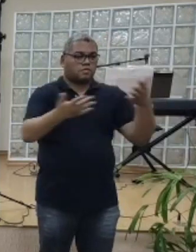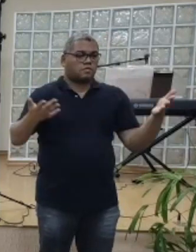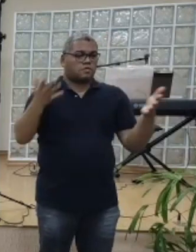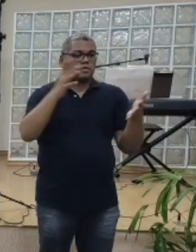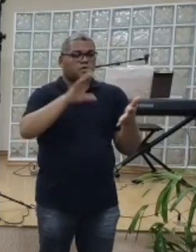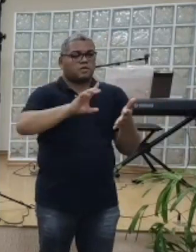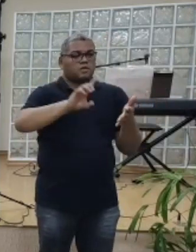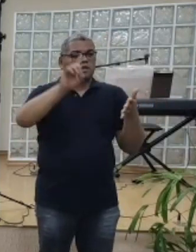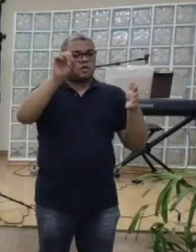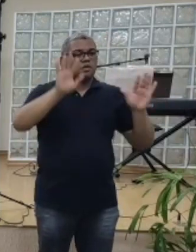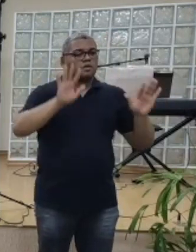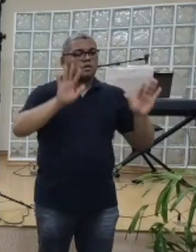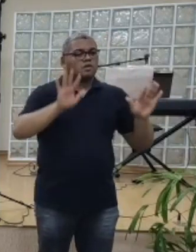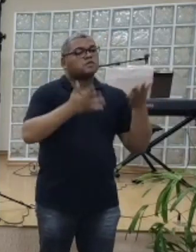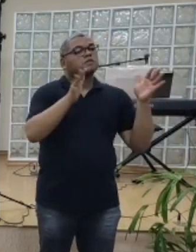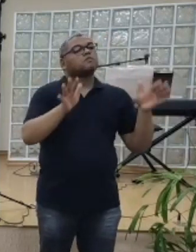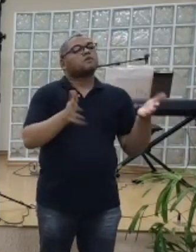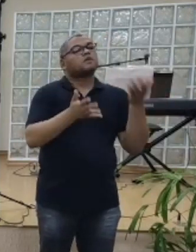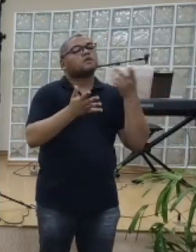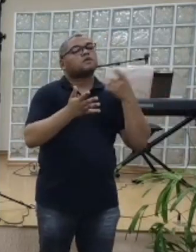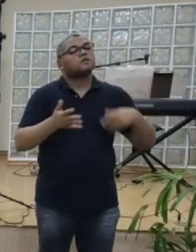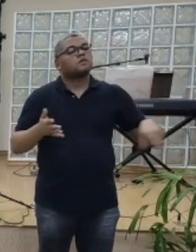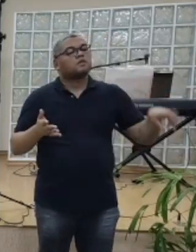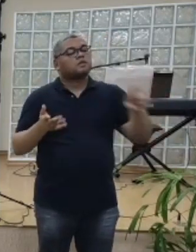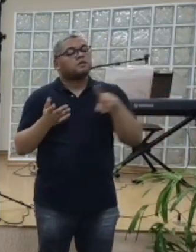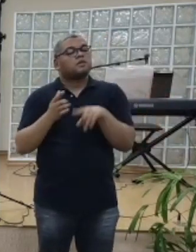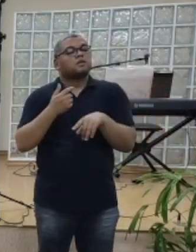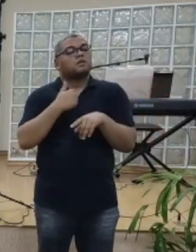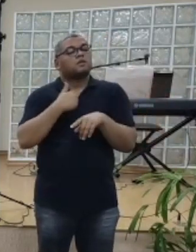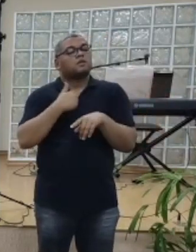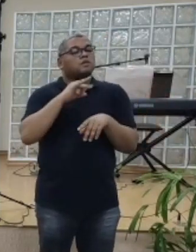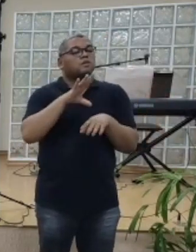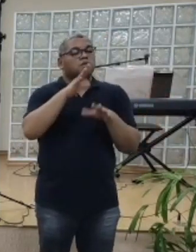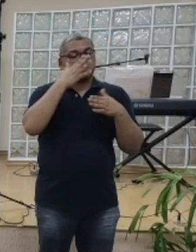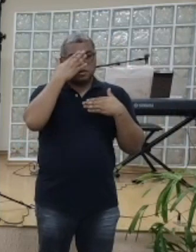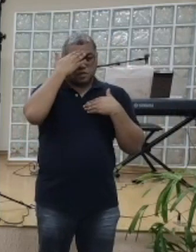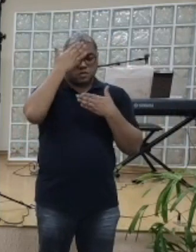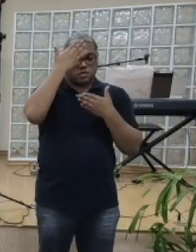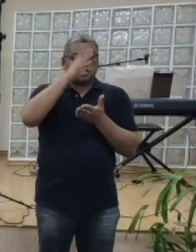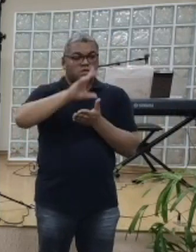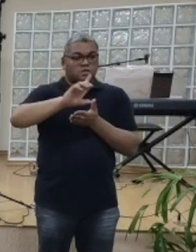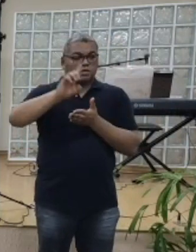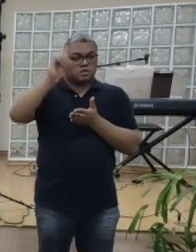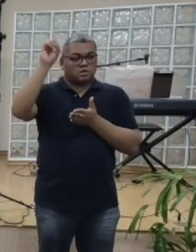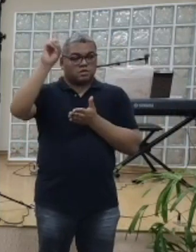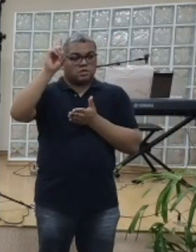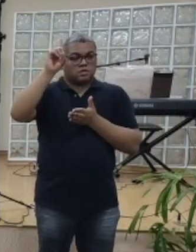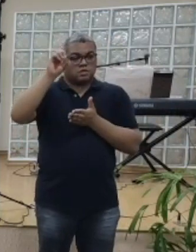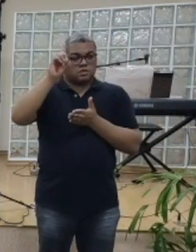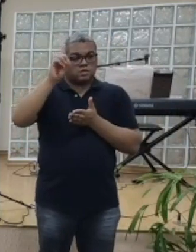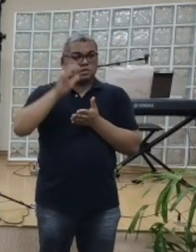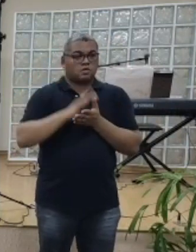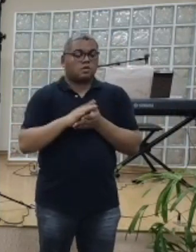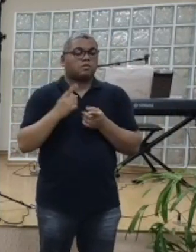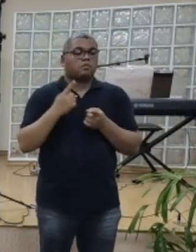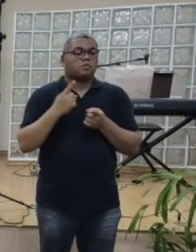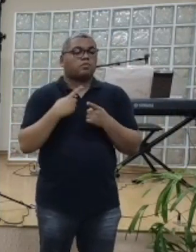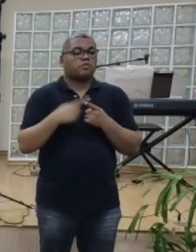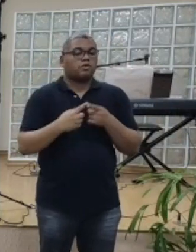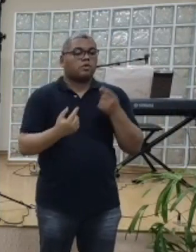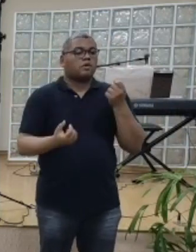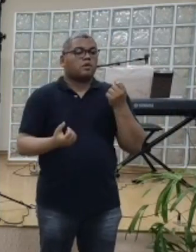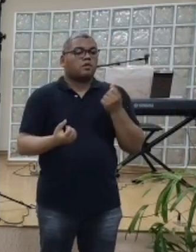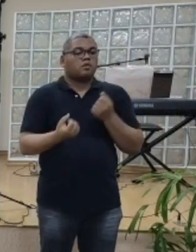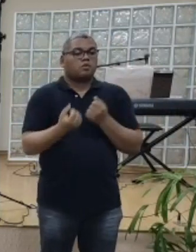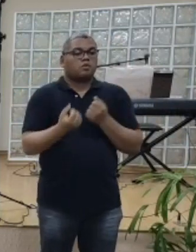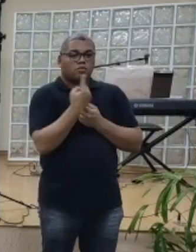Deus desperte vocês, e eu só agradeço a Deus por alguém um dia, começando lá